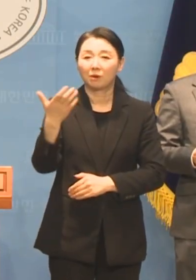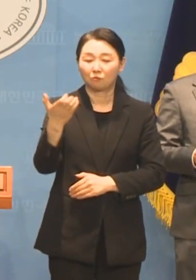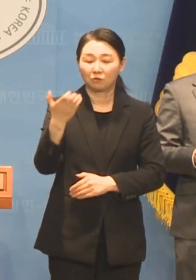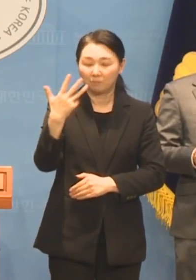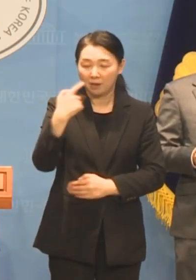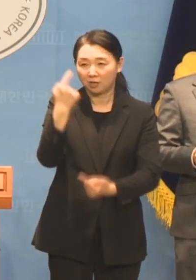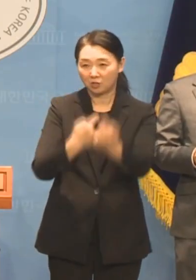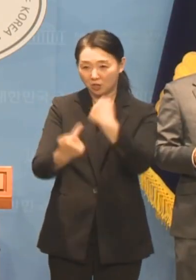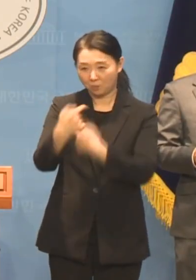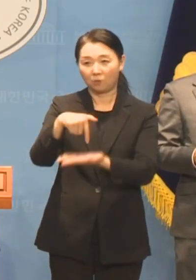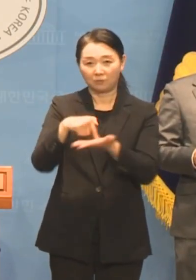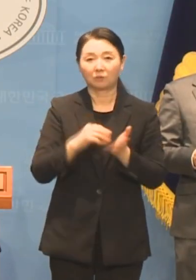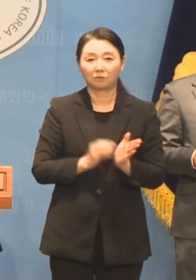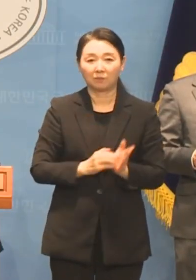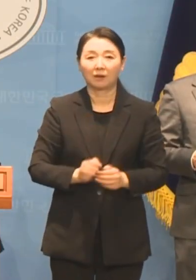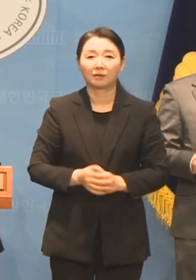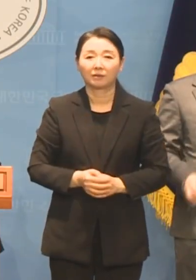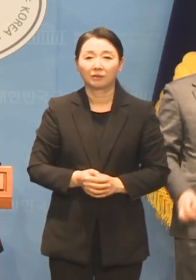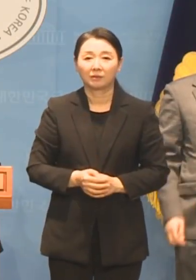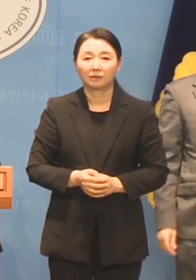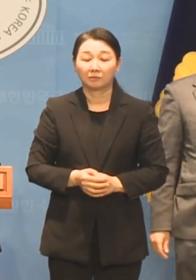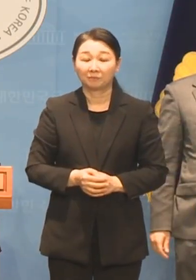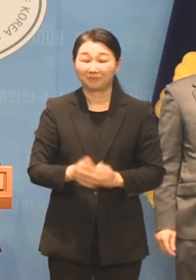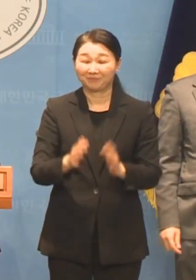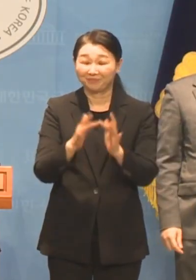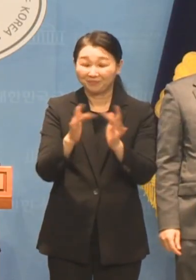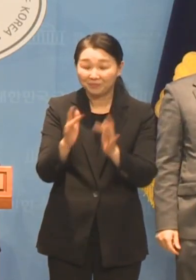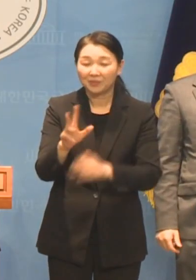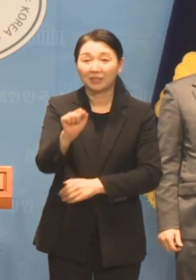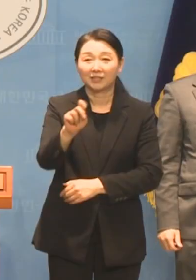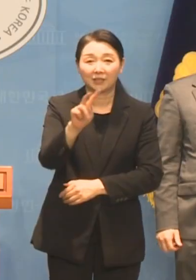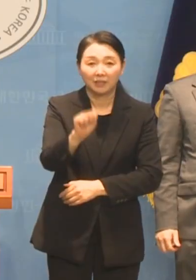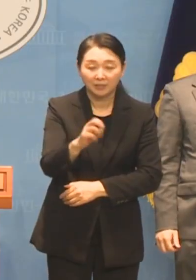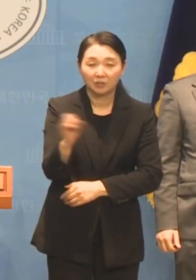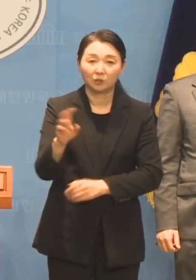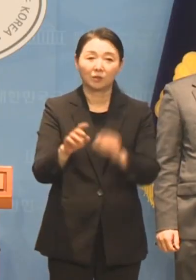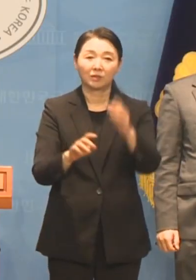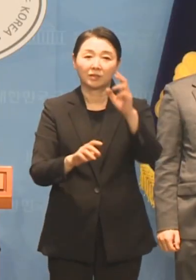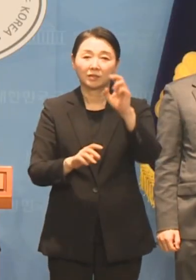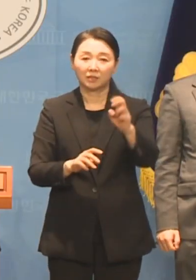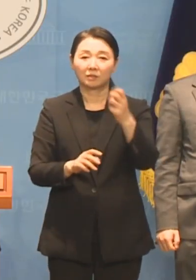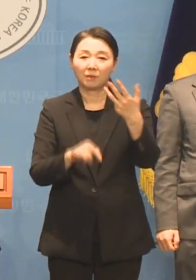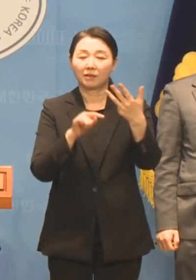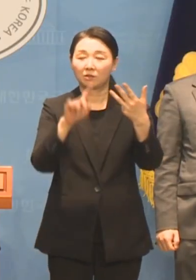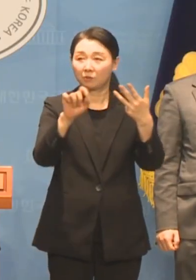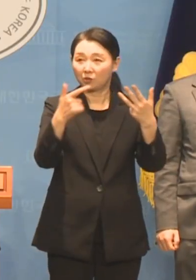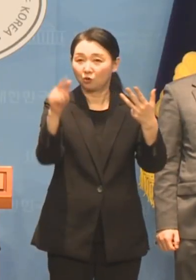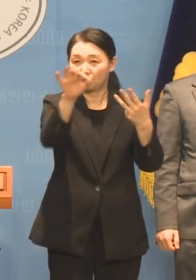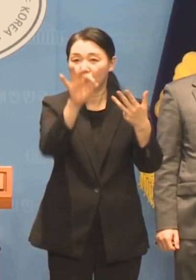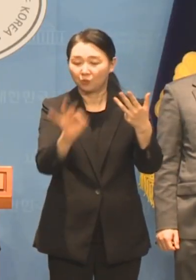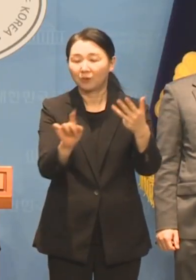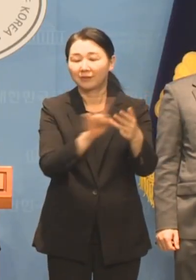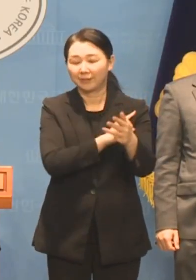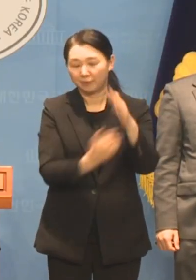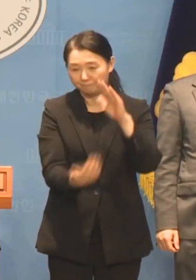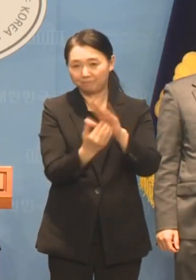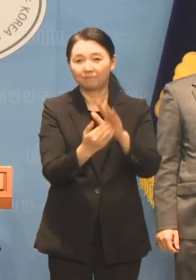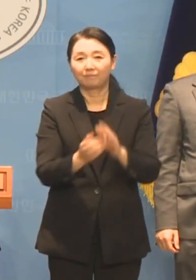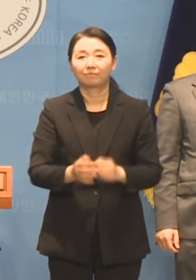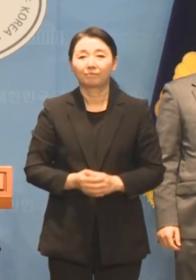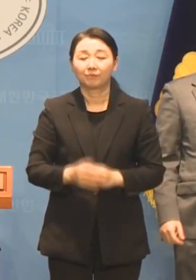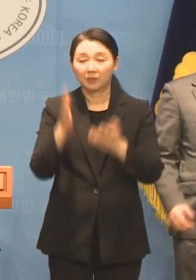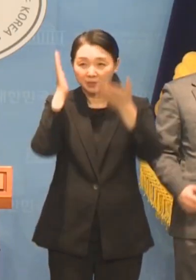2,898건의 제보가 접수됐습니다. 매체별로는 SNS 28.16% 가장 높은 수치